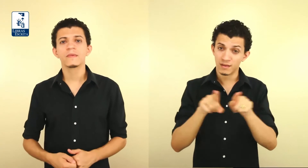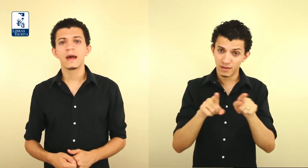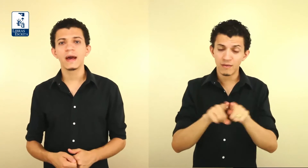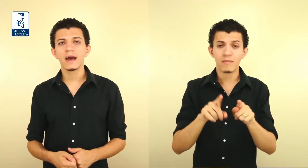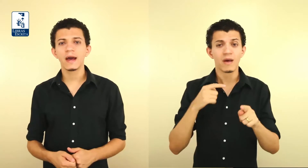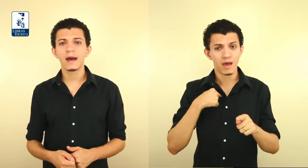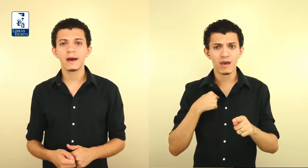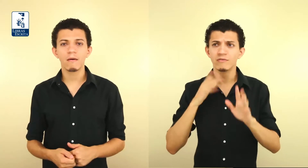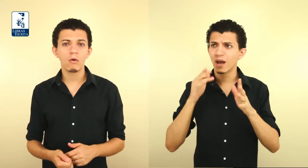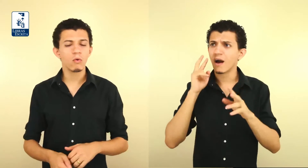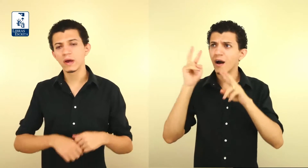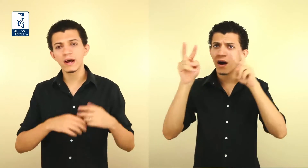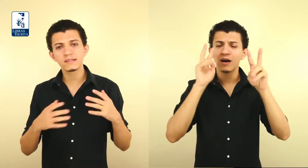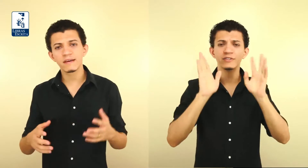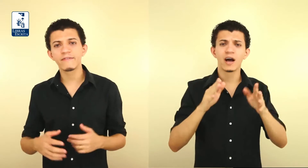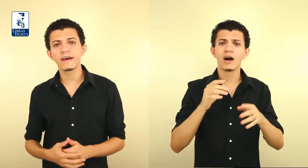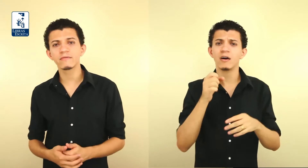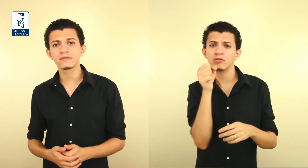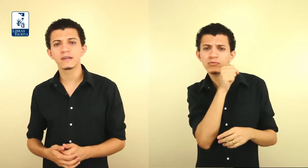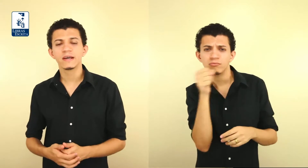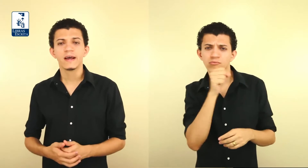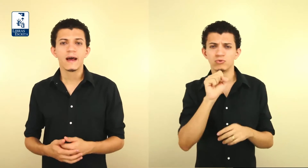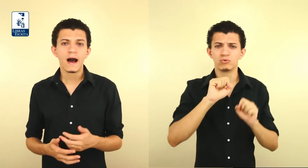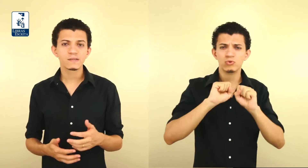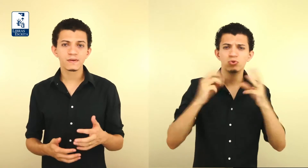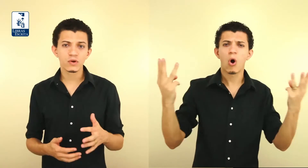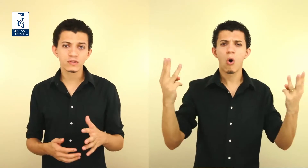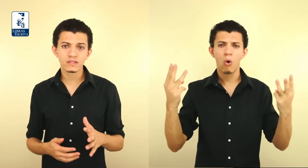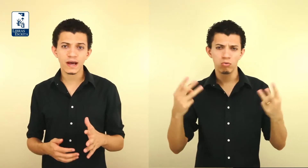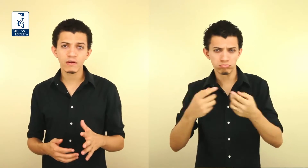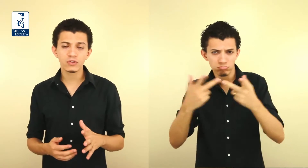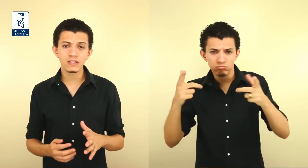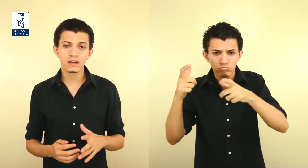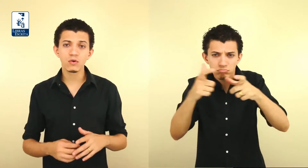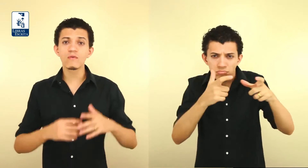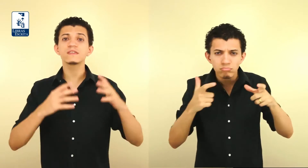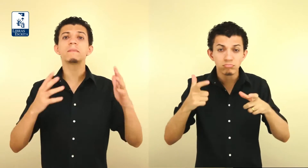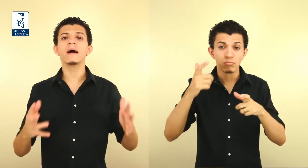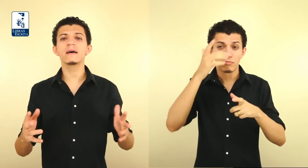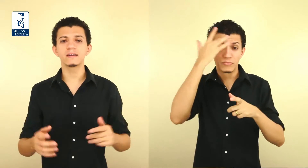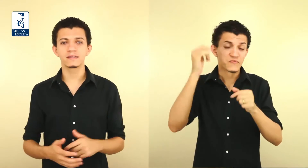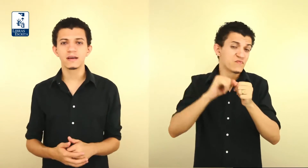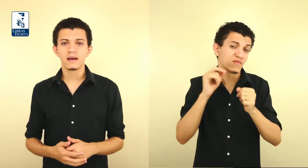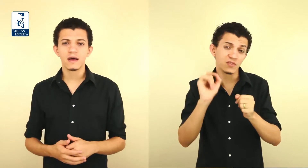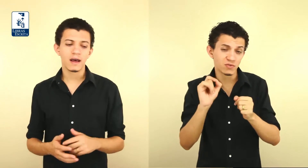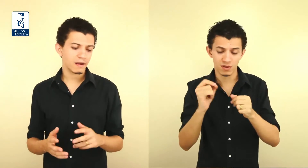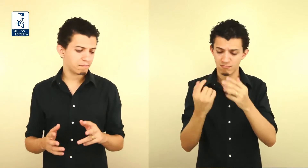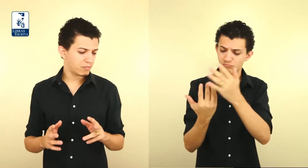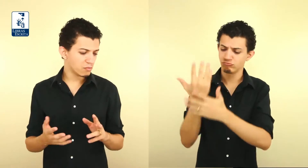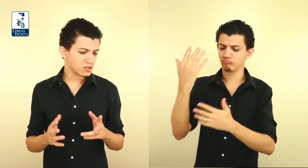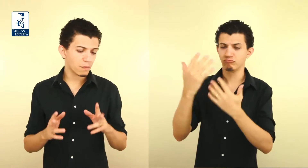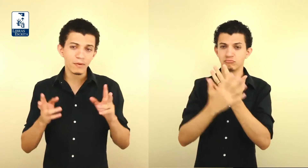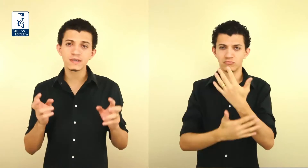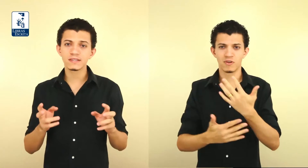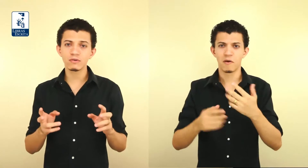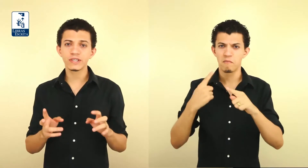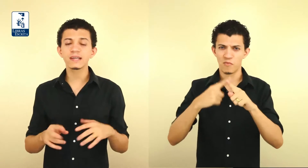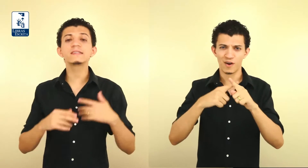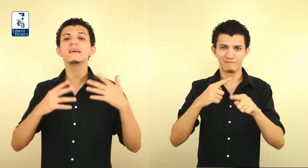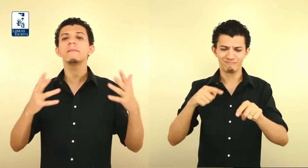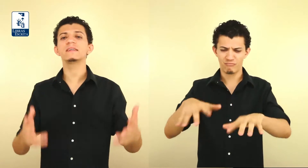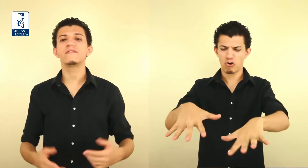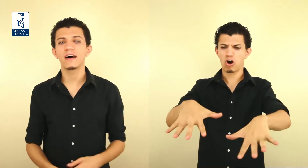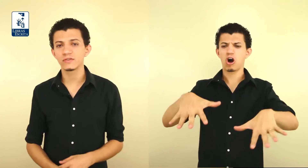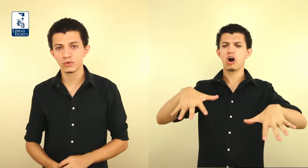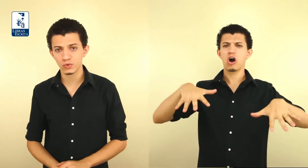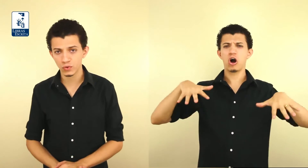shows ou grandes eventos as pessoas estarem utilizando luvas brancas, uma suposição de que